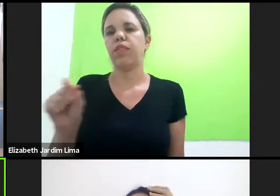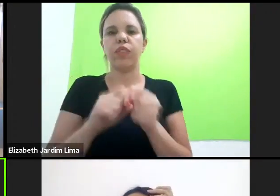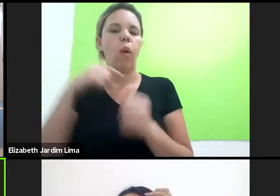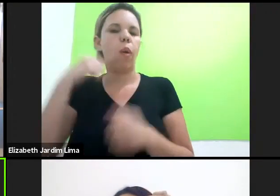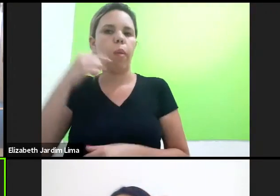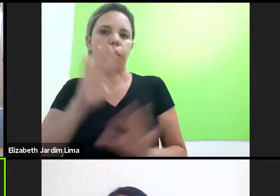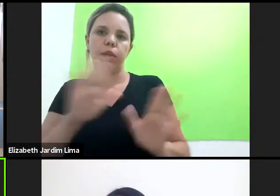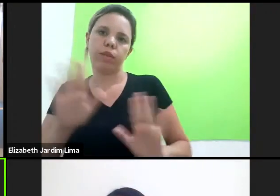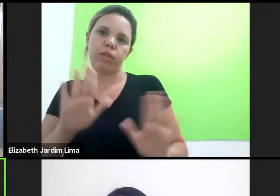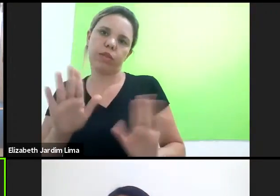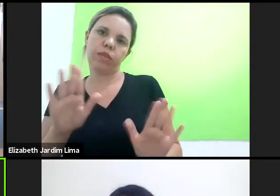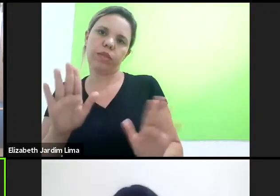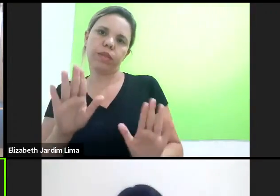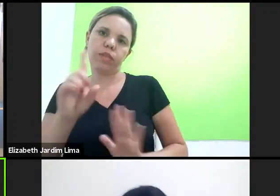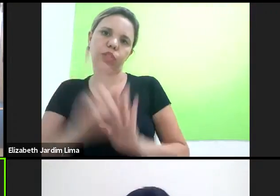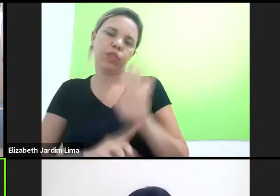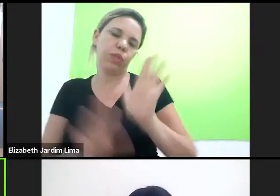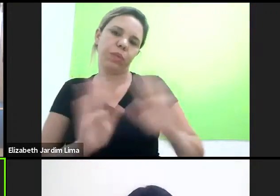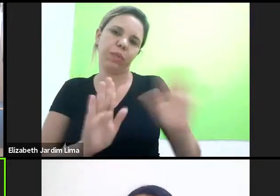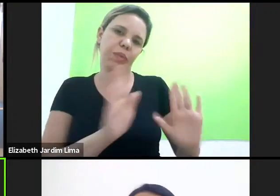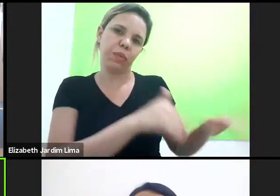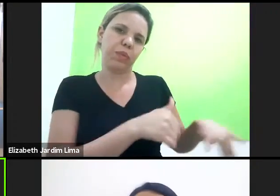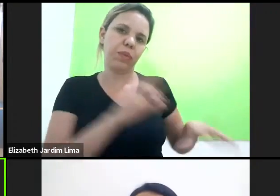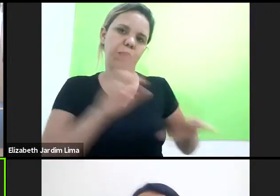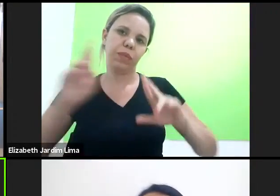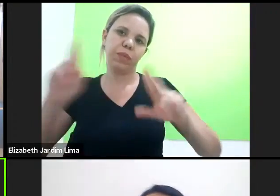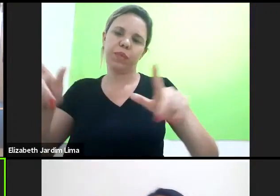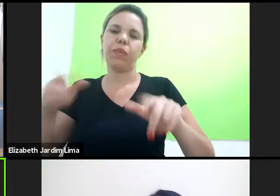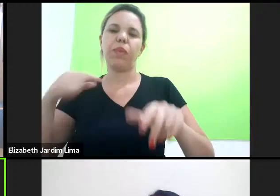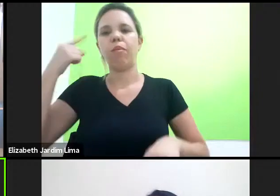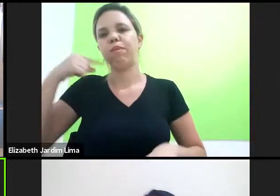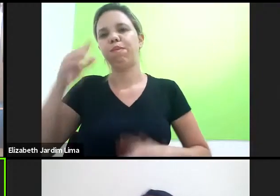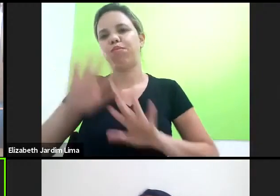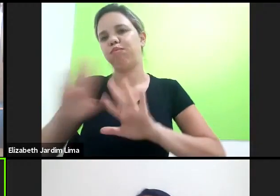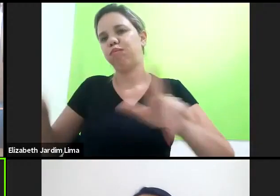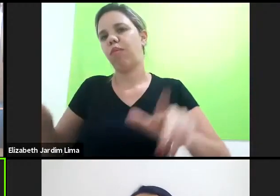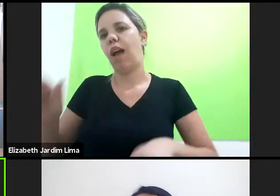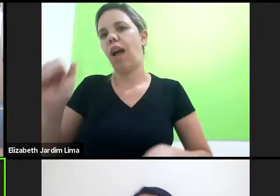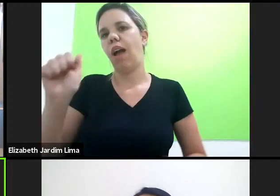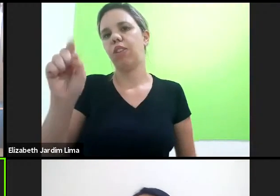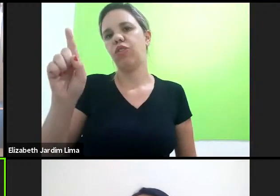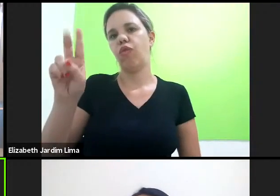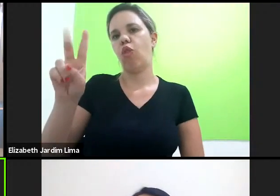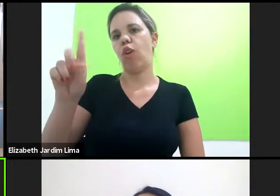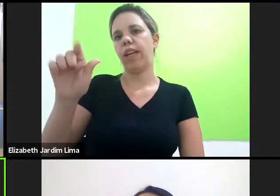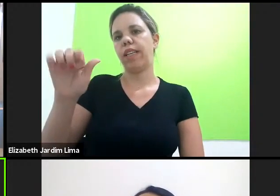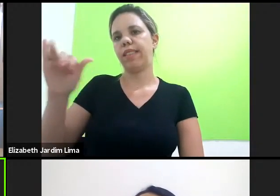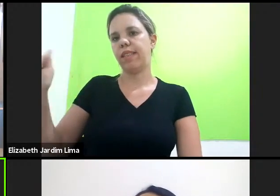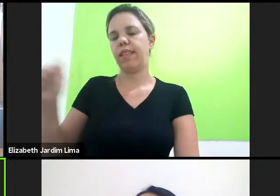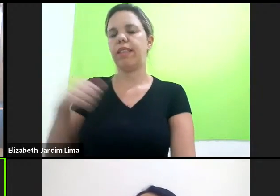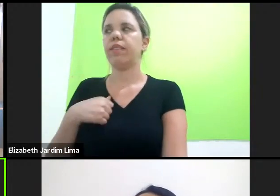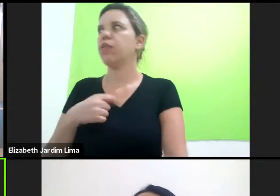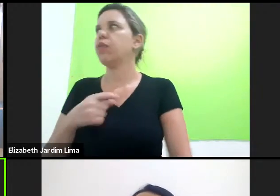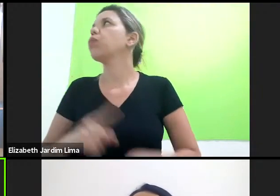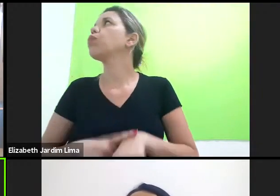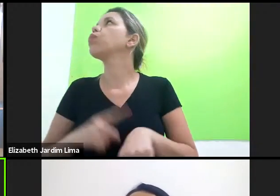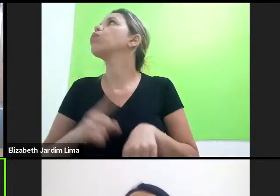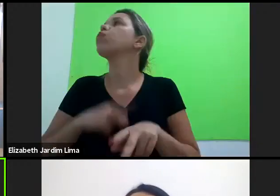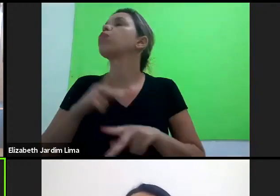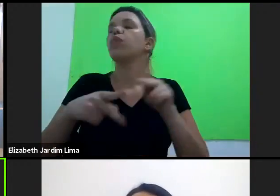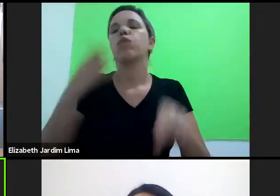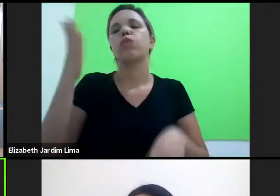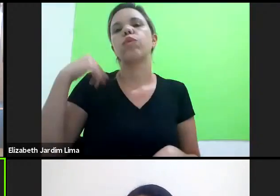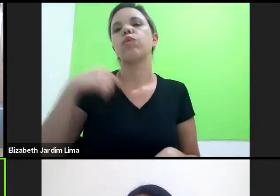era direito, era advocacia. E aí, a partir do momento que todos souberam que eu